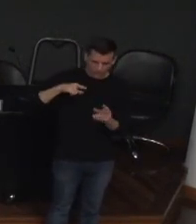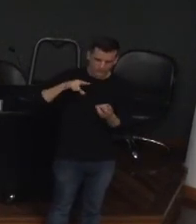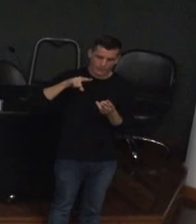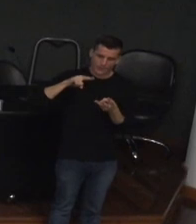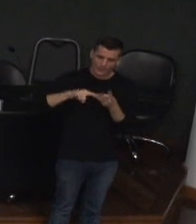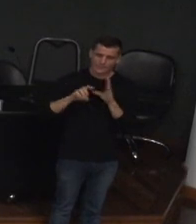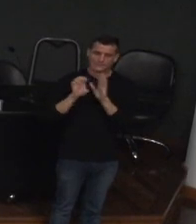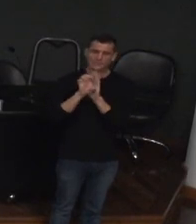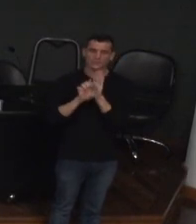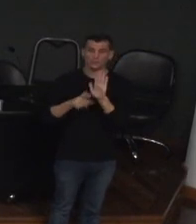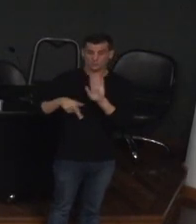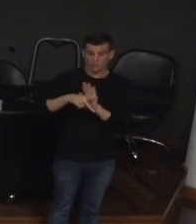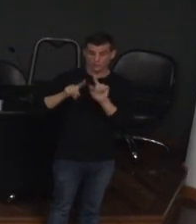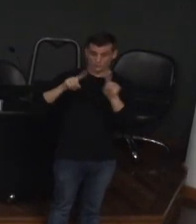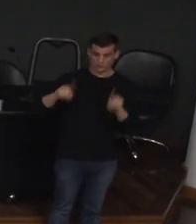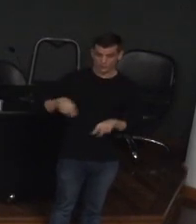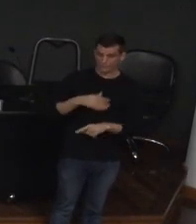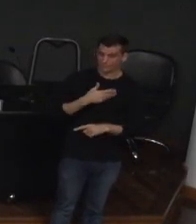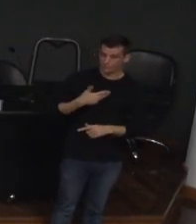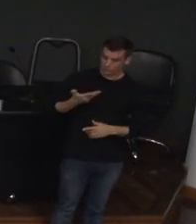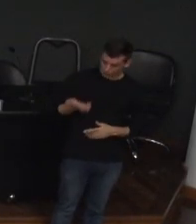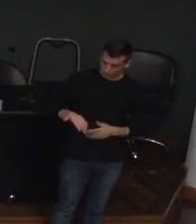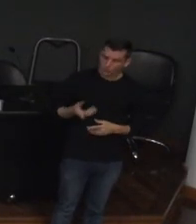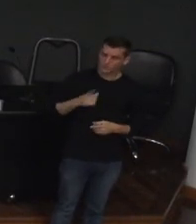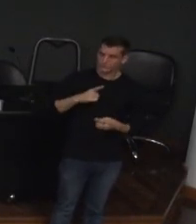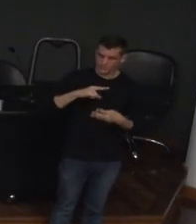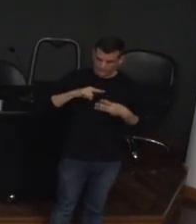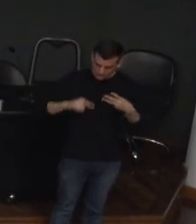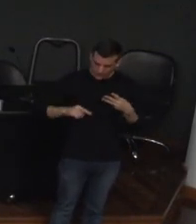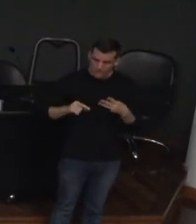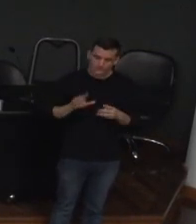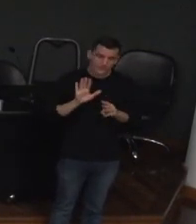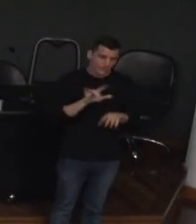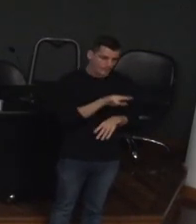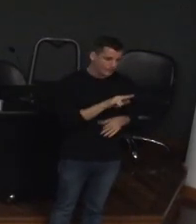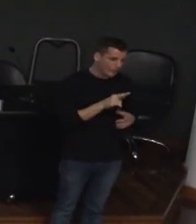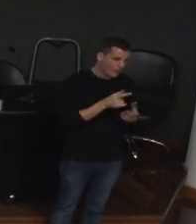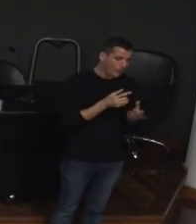as condutas que são vedadas. Aí, o evento de risco é o possível vazamento.